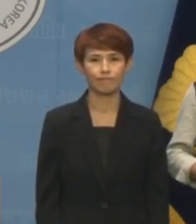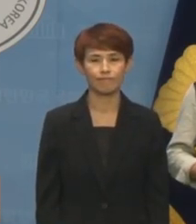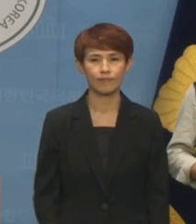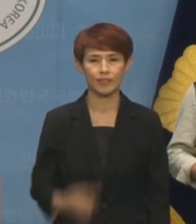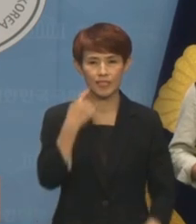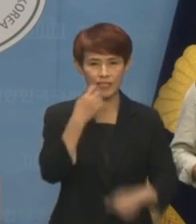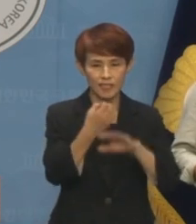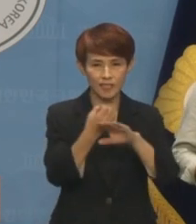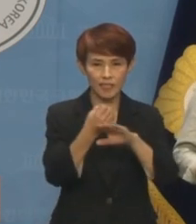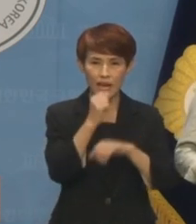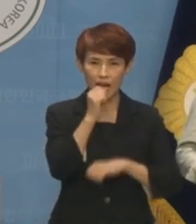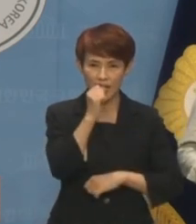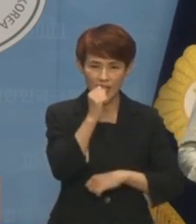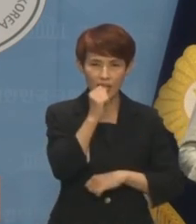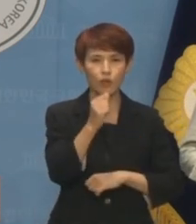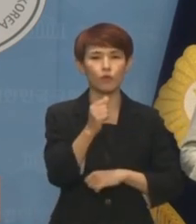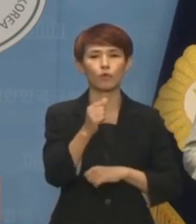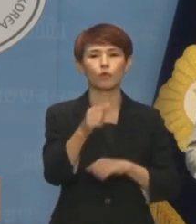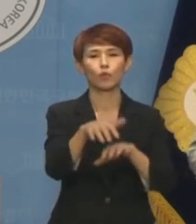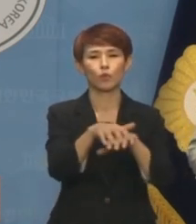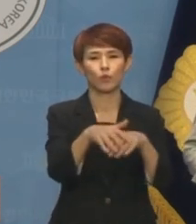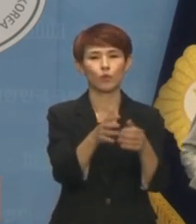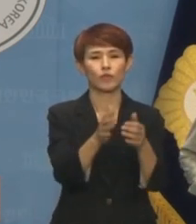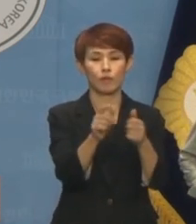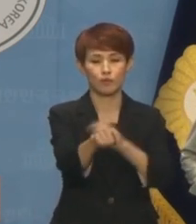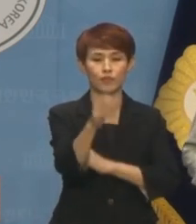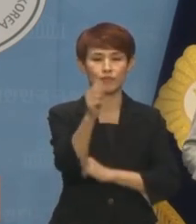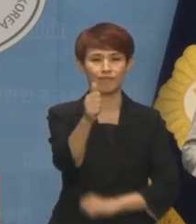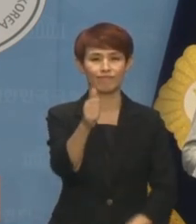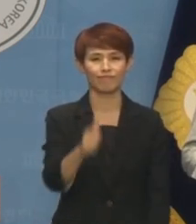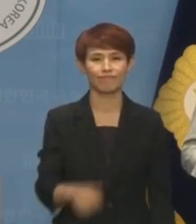금속노조 엄상진 사무처장님 참석하셨습니다.